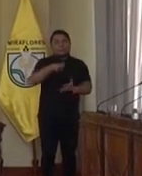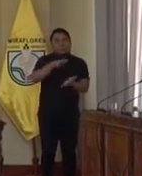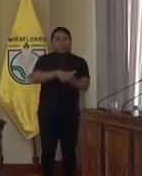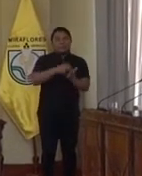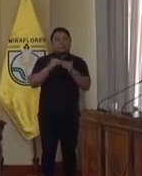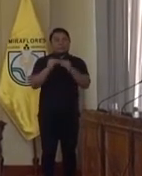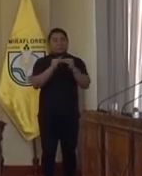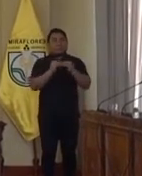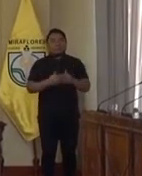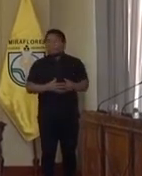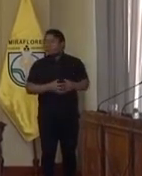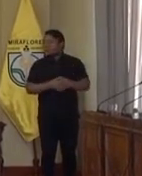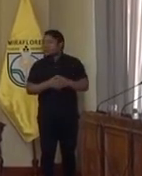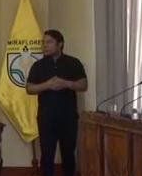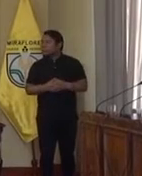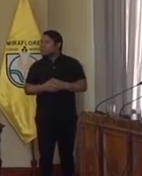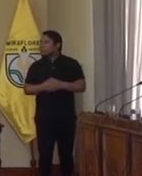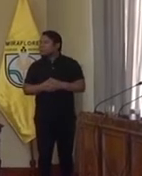Aprobado por unanimidad.